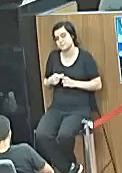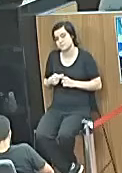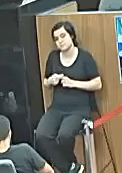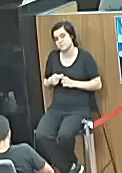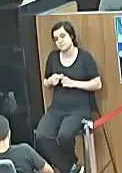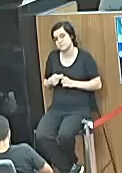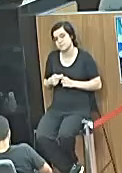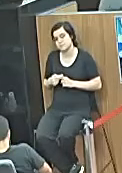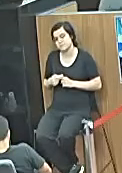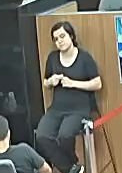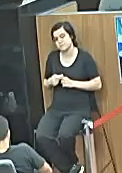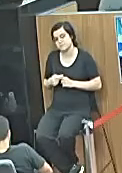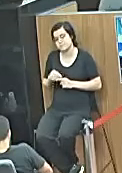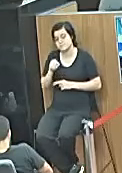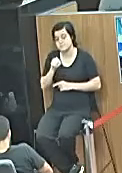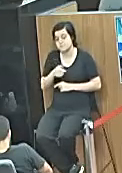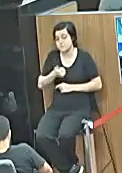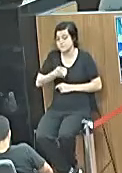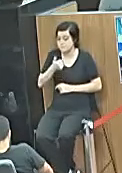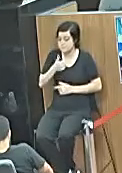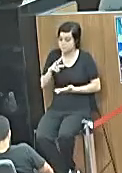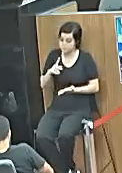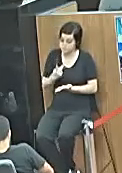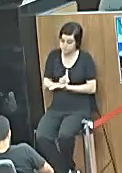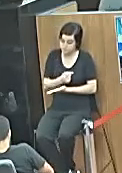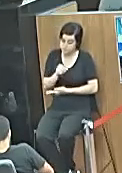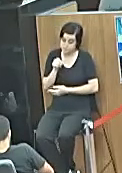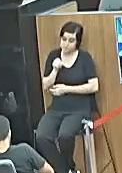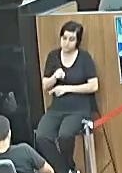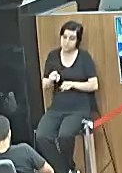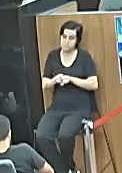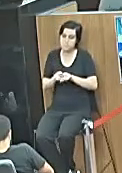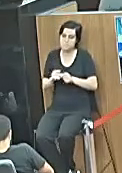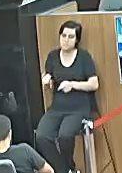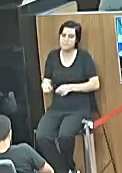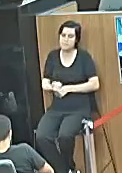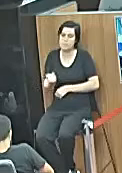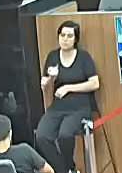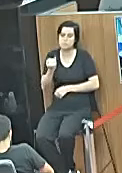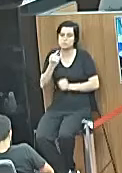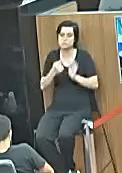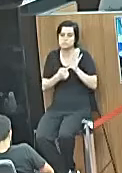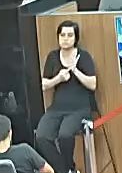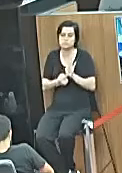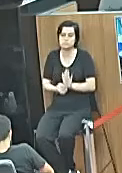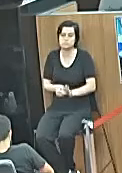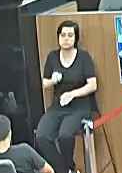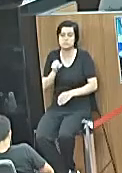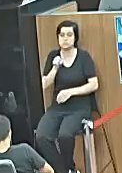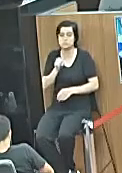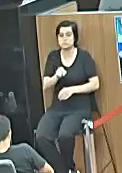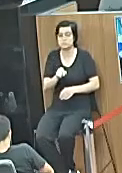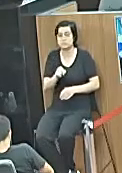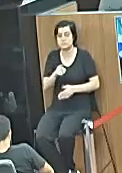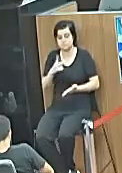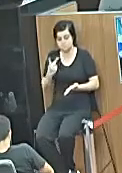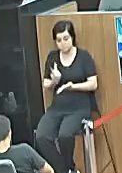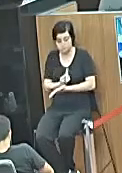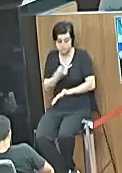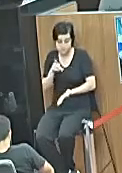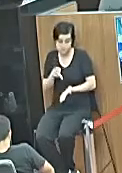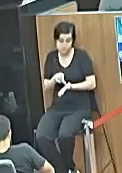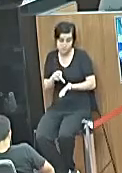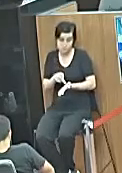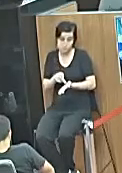são os primeiros medidas a serem aplicadas e pela importância de que elas uma vez bem executadas